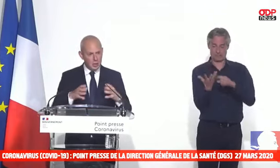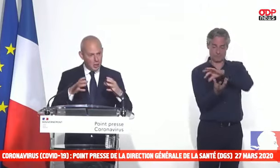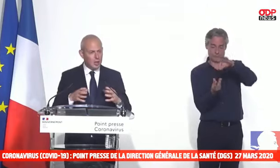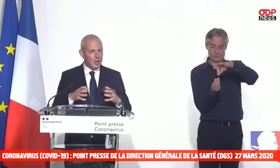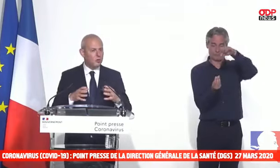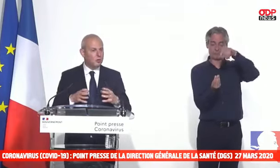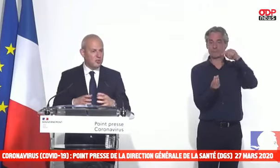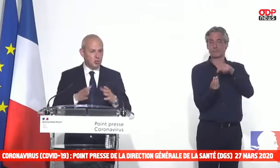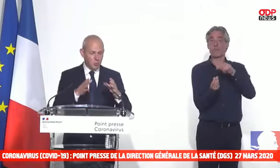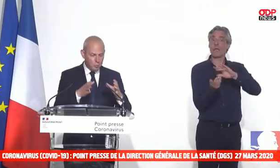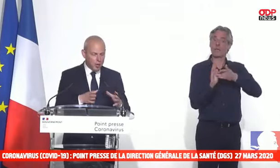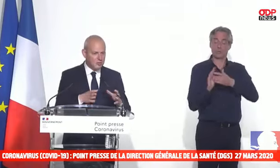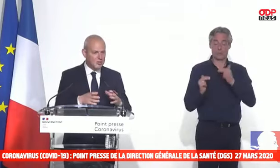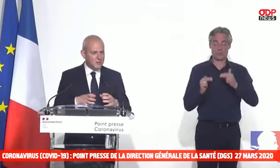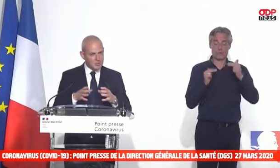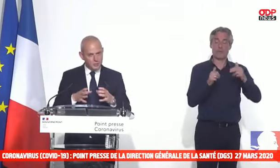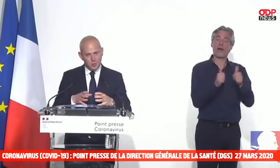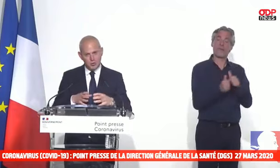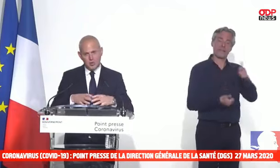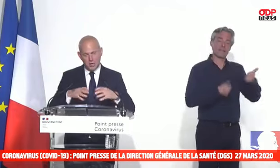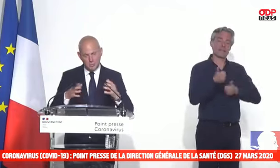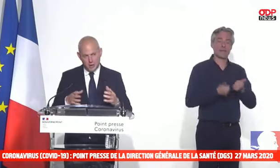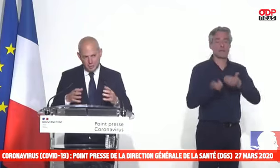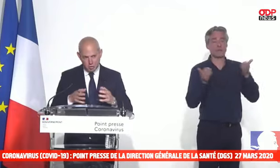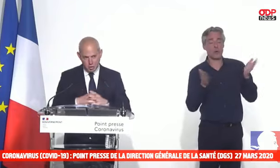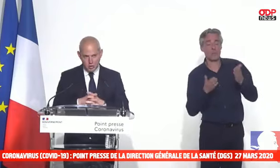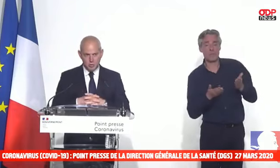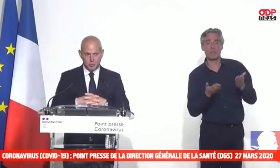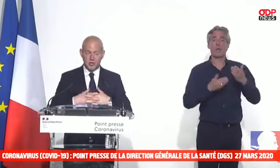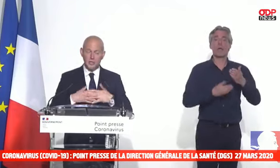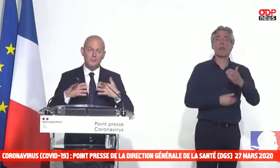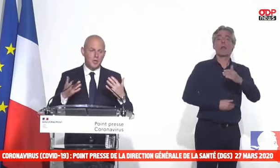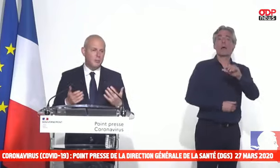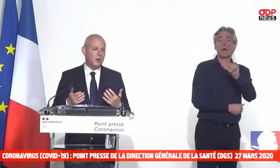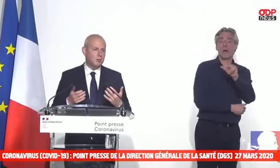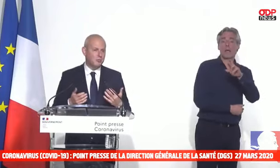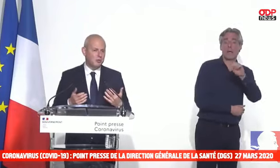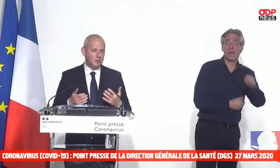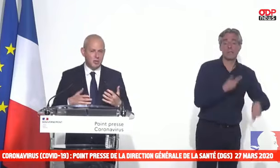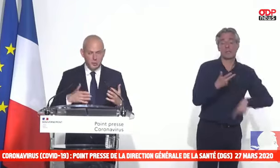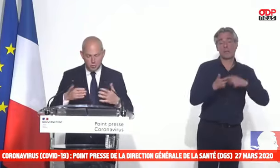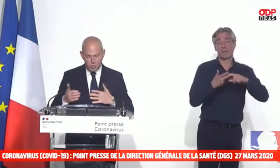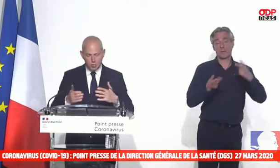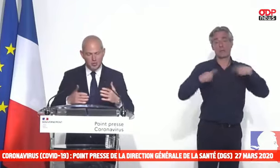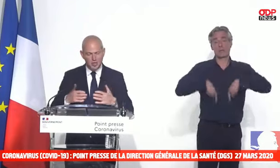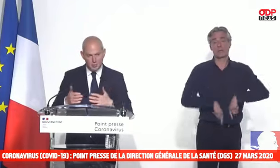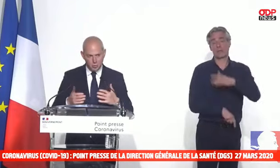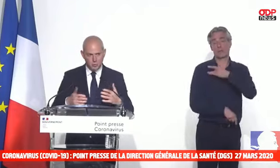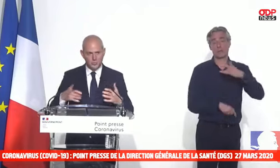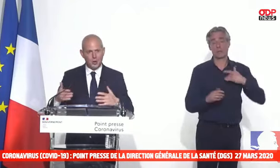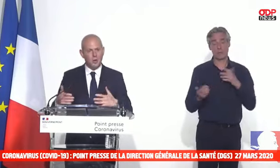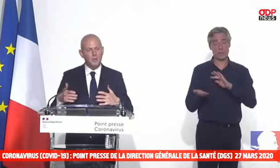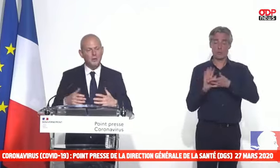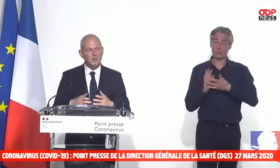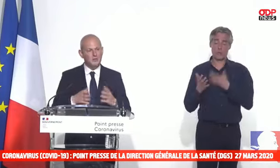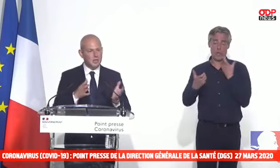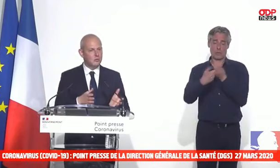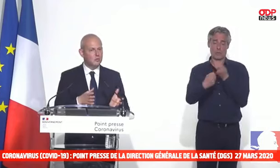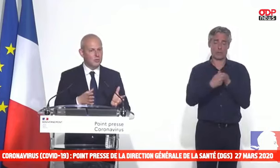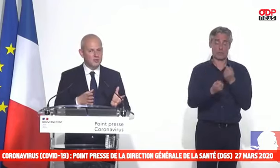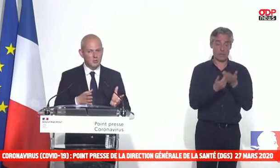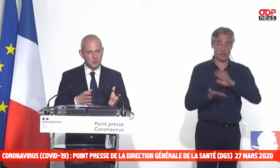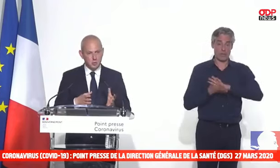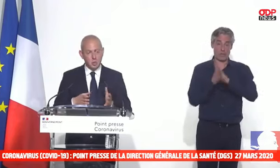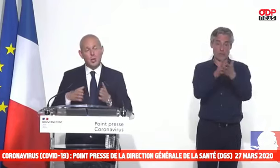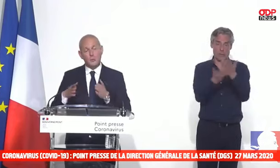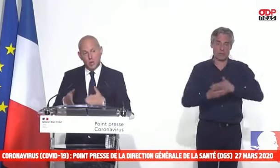assurée à tous les échelons, par le service, par l'hôpital, par l'agence régionale de santé et par le niveau national, puisque nous nous adaptons en permanence à l'évolution de